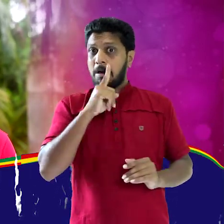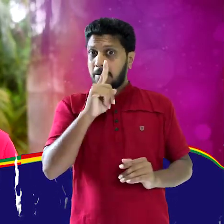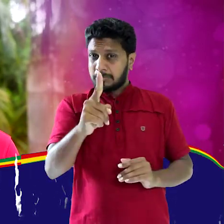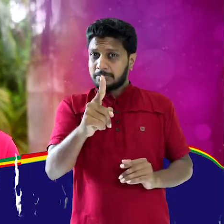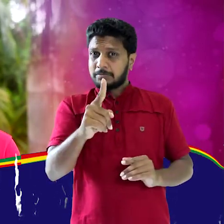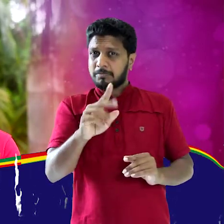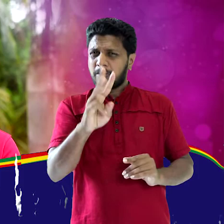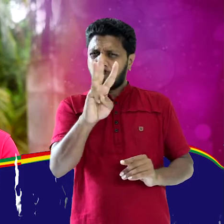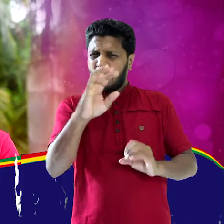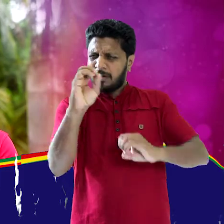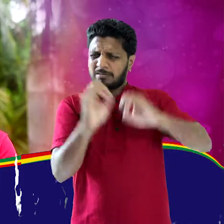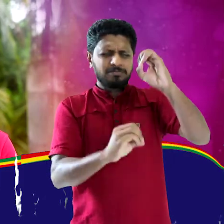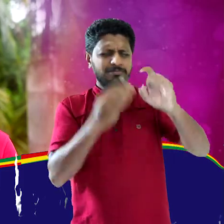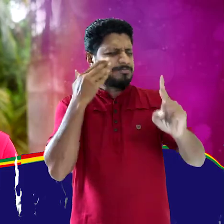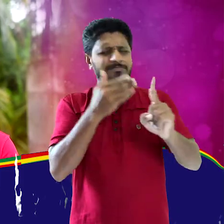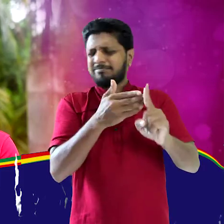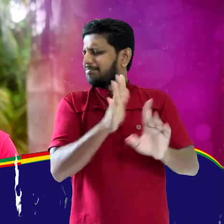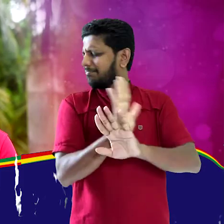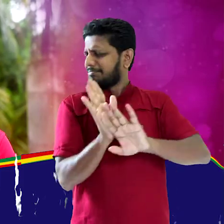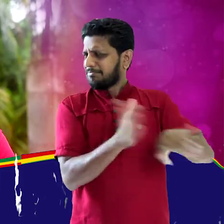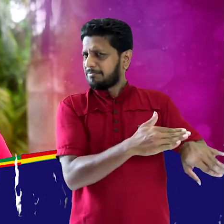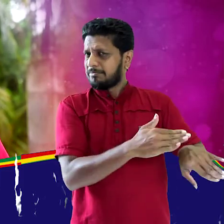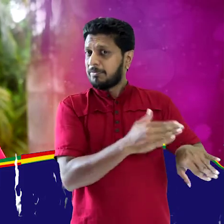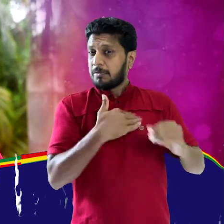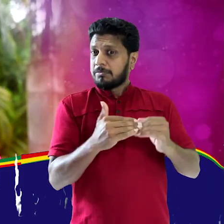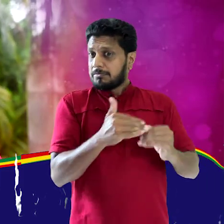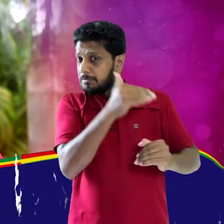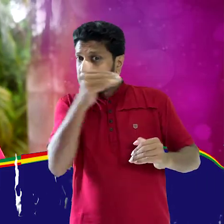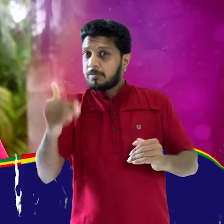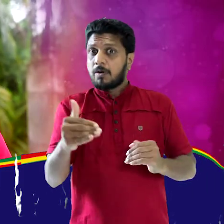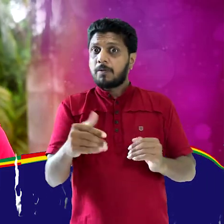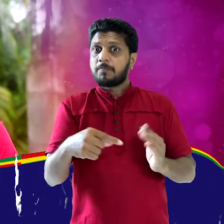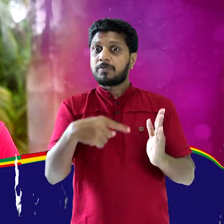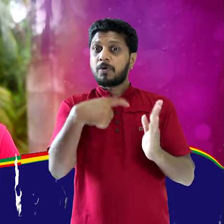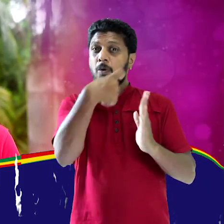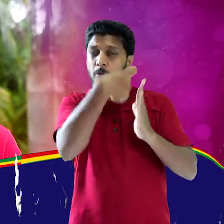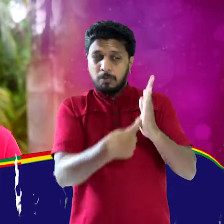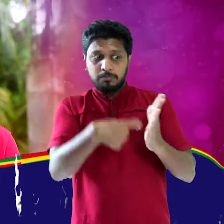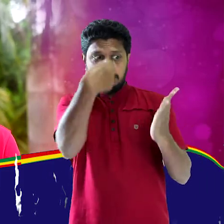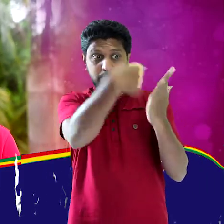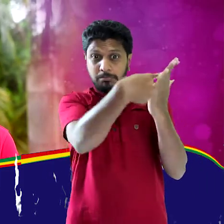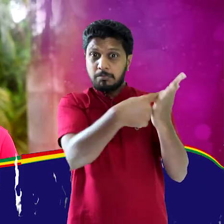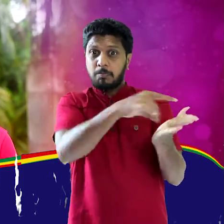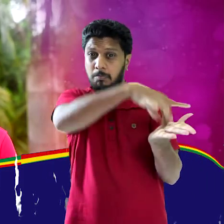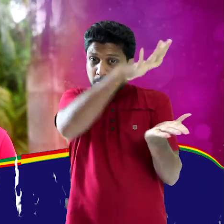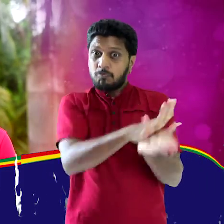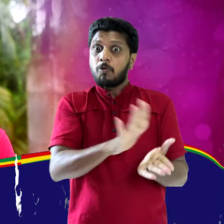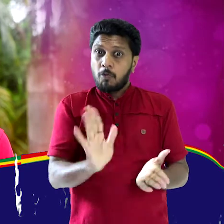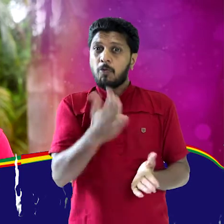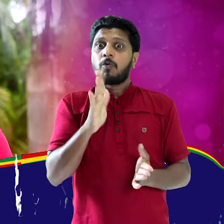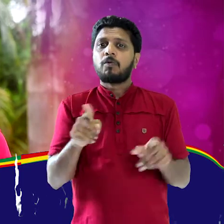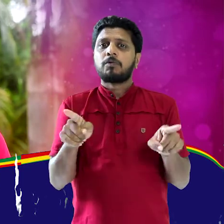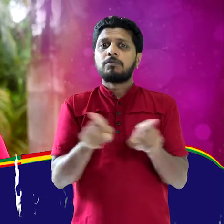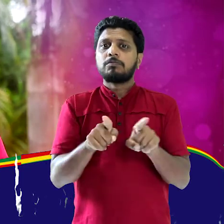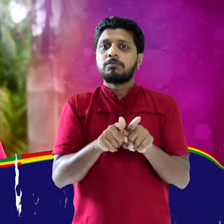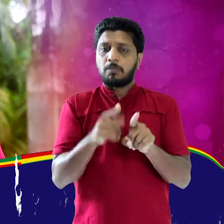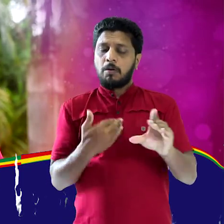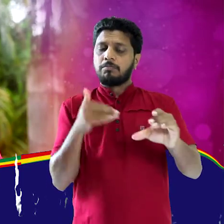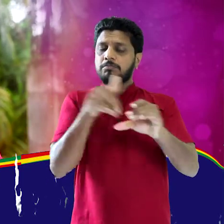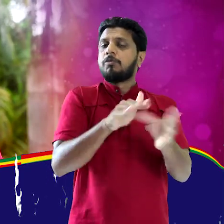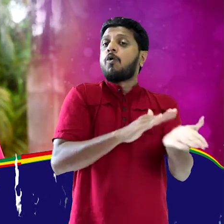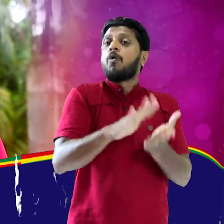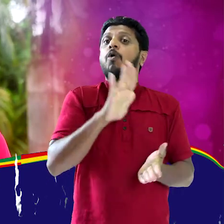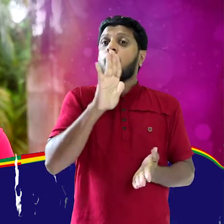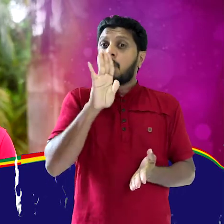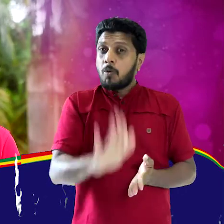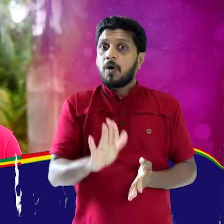නැහැ. ඒක තවත් ඉහාට ගෙනියන්නත් ඒ වගේම මේ කාරණාව අනිවාර්යයෙන් නීතිගත ක්‍රමවේදයක් බවට පත් කරන්නත් ඒ අවශ්‍ය මැදිහත් වීම වෙන්න ඕන. අපි